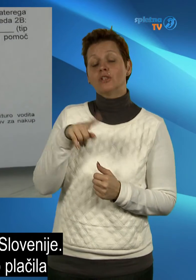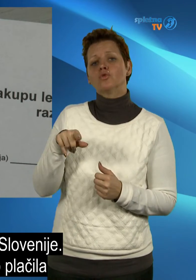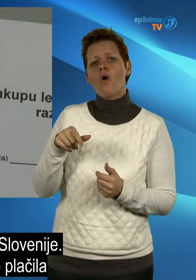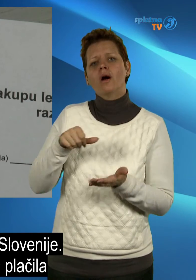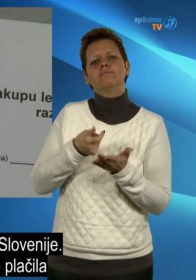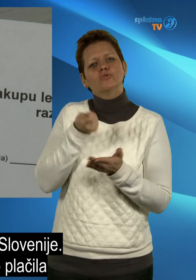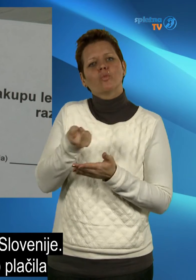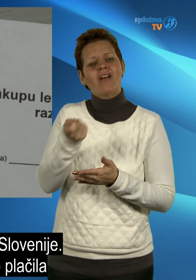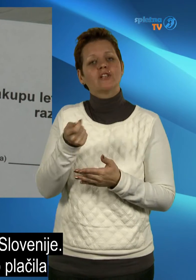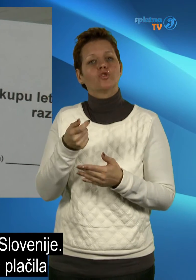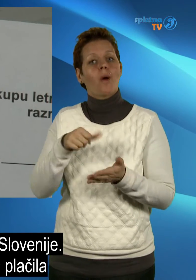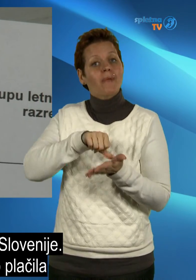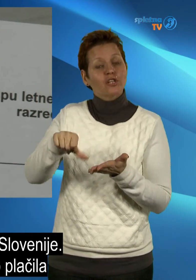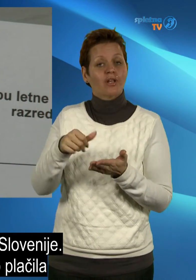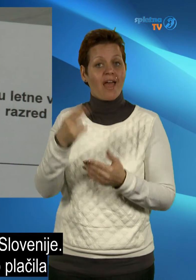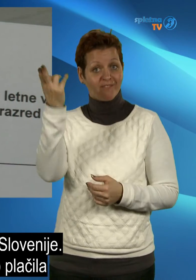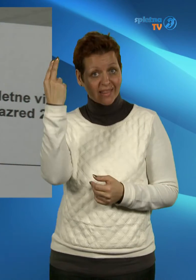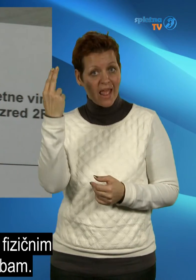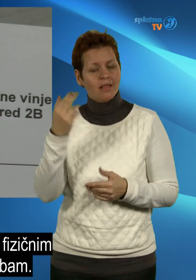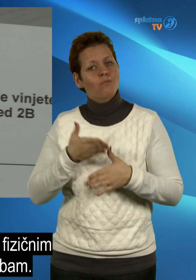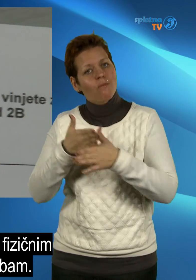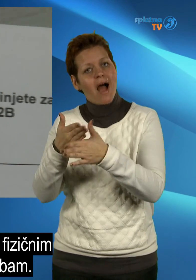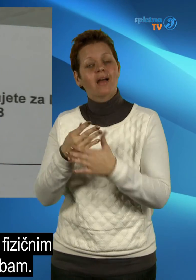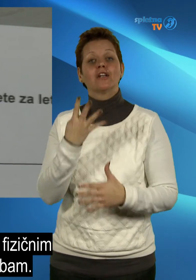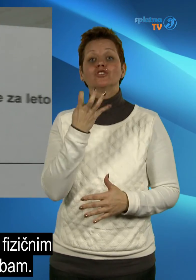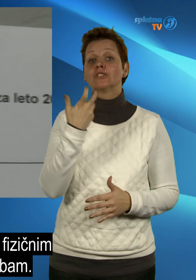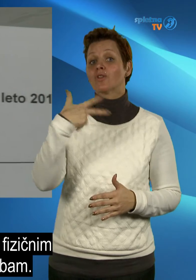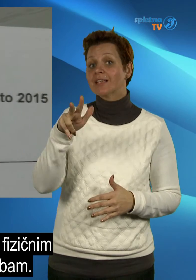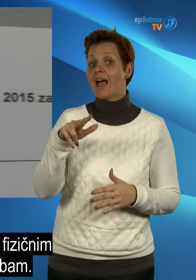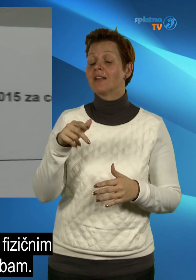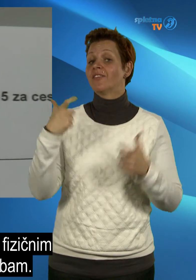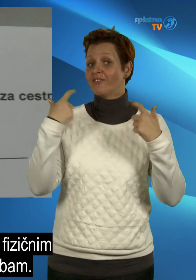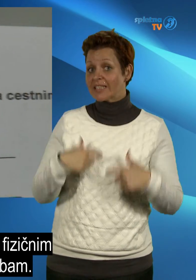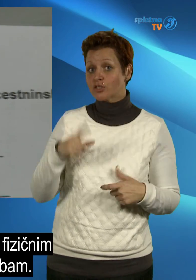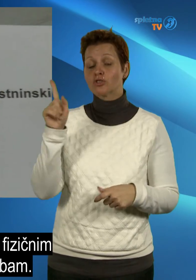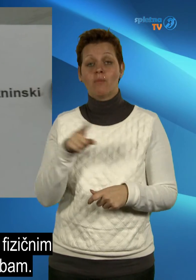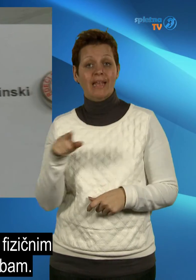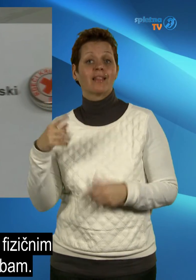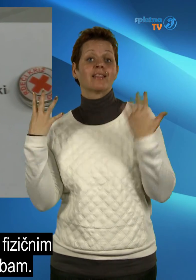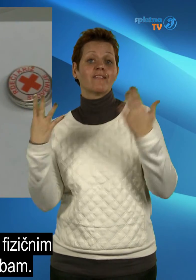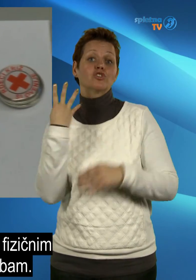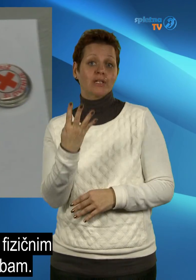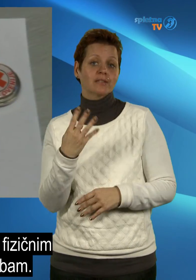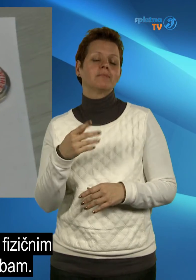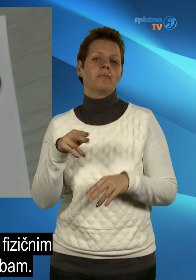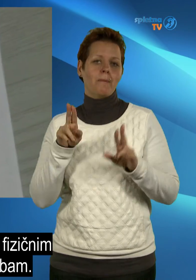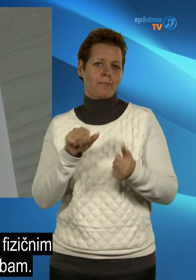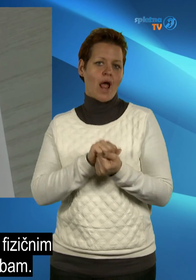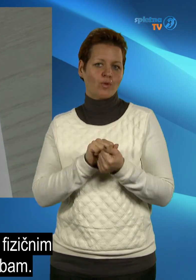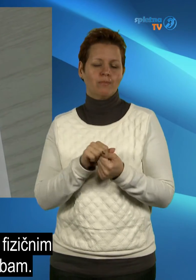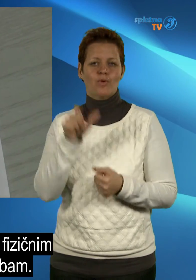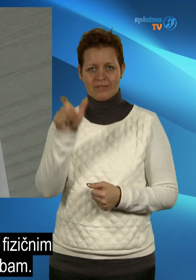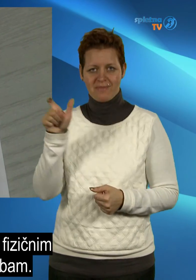Lani so s subvencijo plačila vinjete pomagali 413 fizičnim in 49 pravnim osebam.